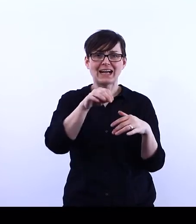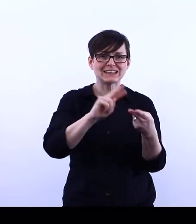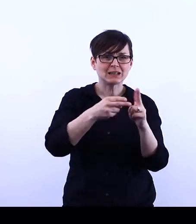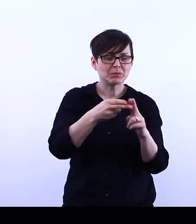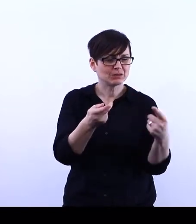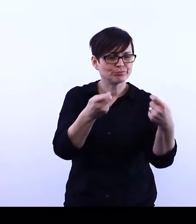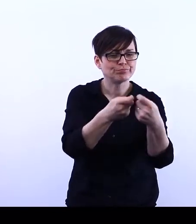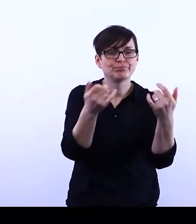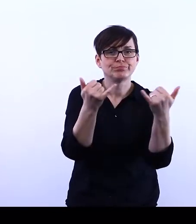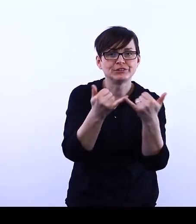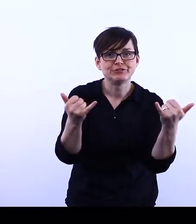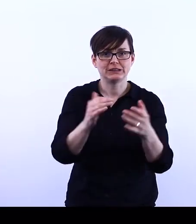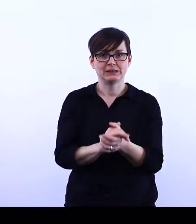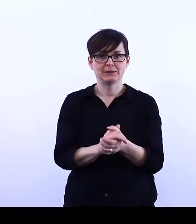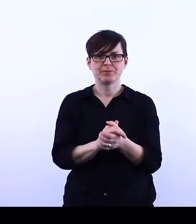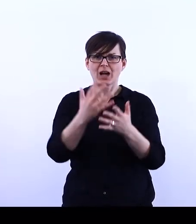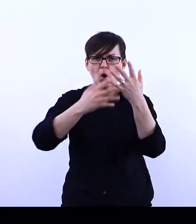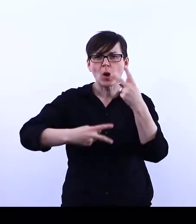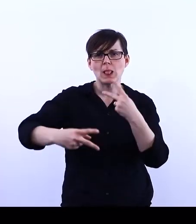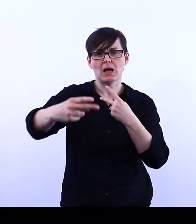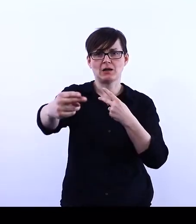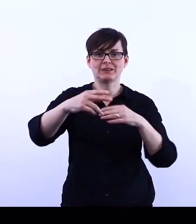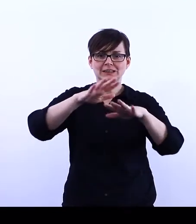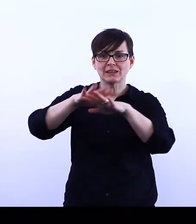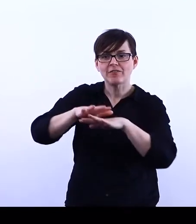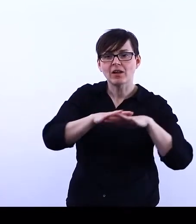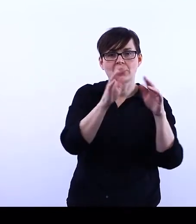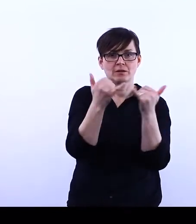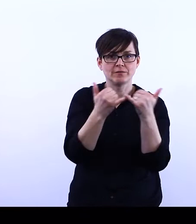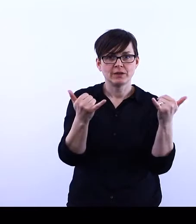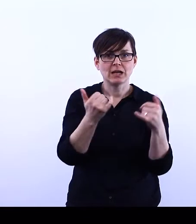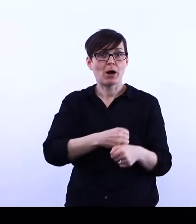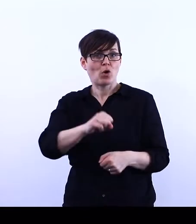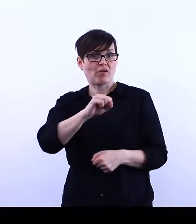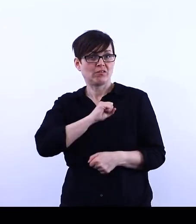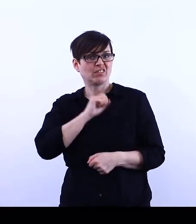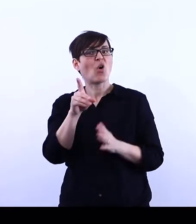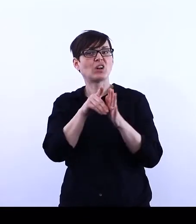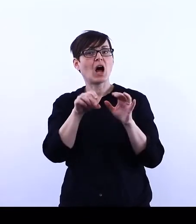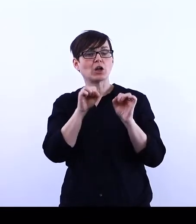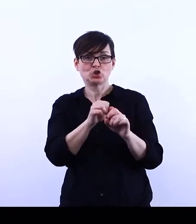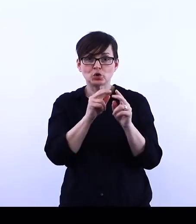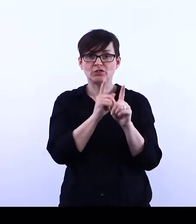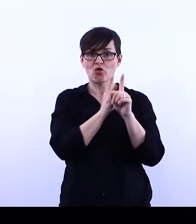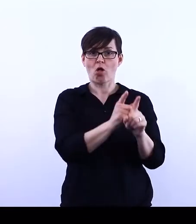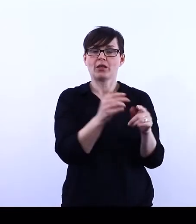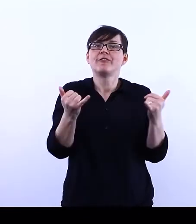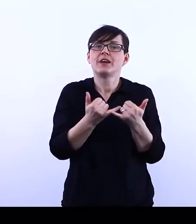Wie vernetze ich mich langfristig, aber auch effektiv und vielleicht auch datenschutzkonform? Das sind ja auch Fragen, die bei so